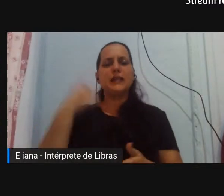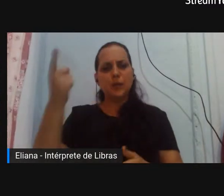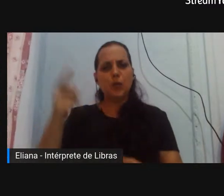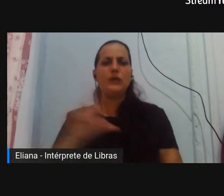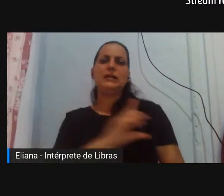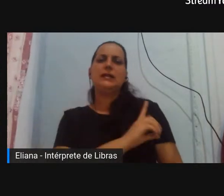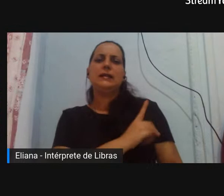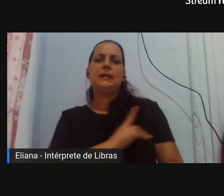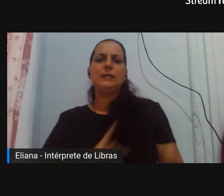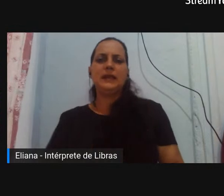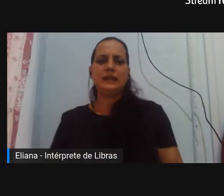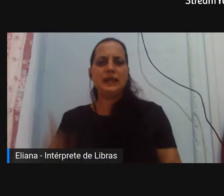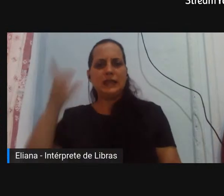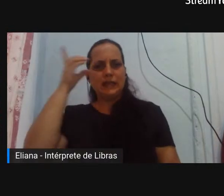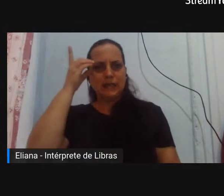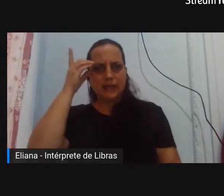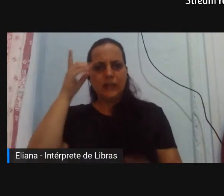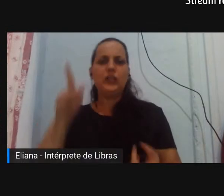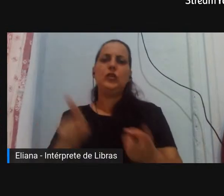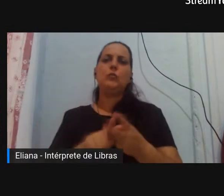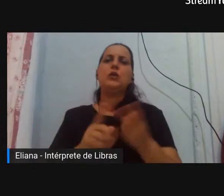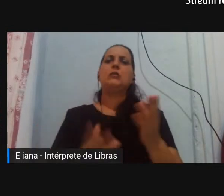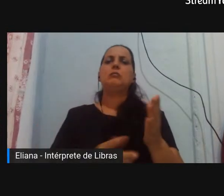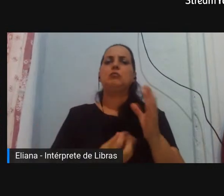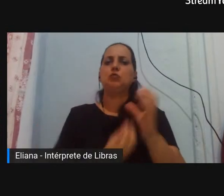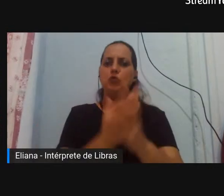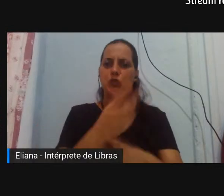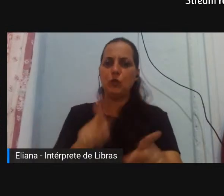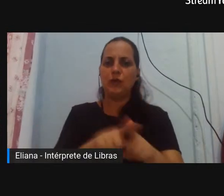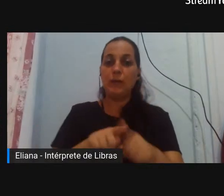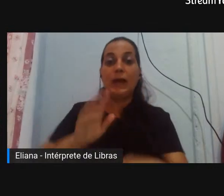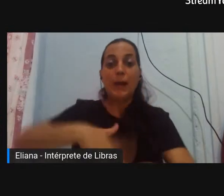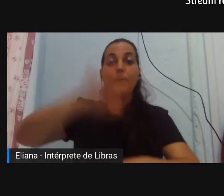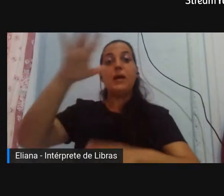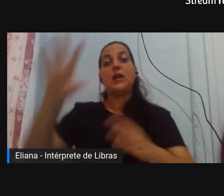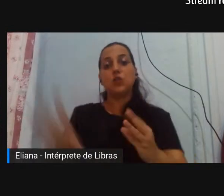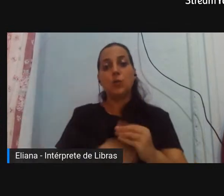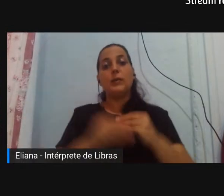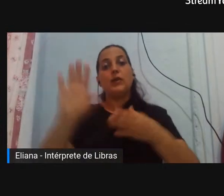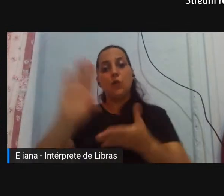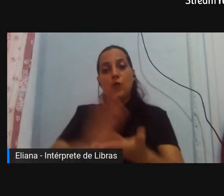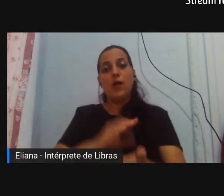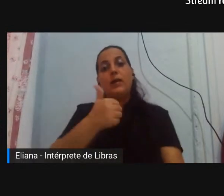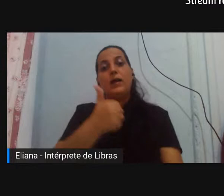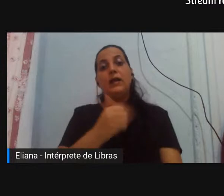a mais de 100 bilhões de reais,